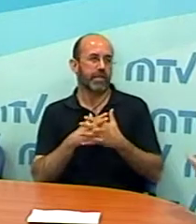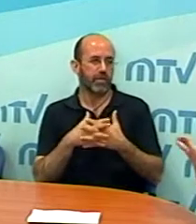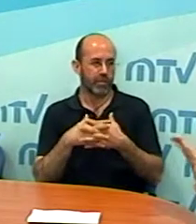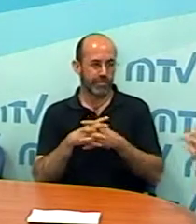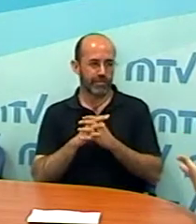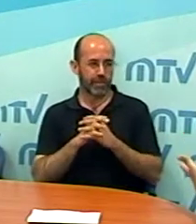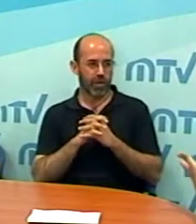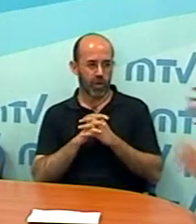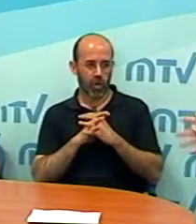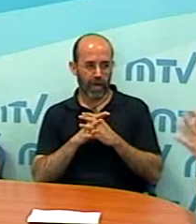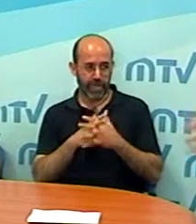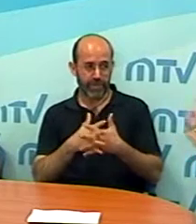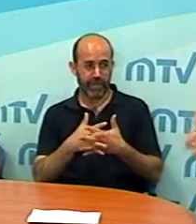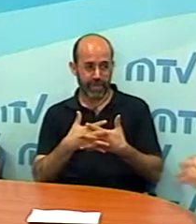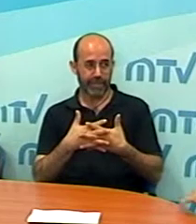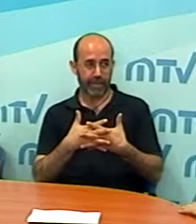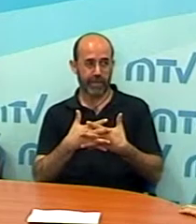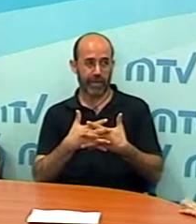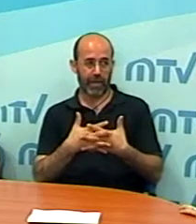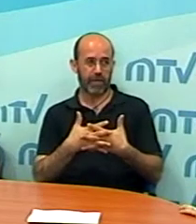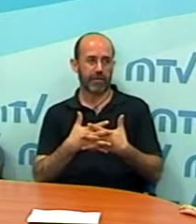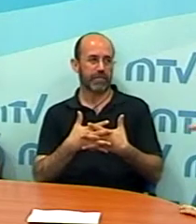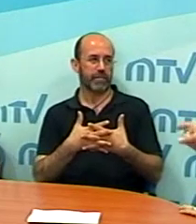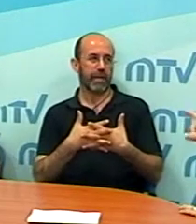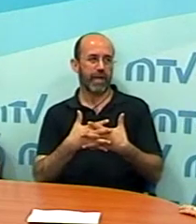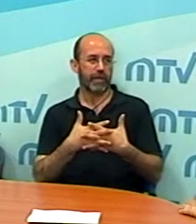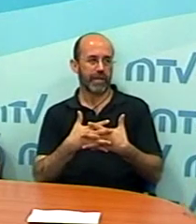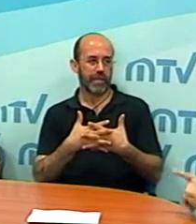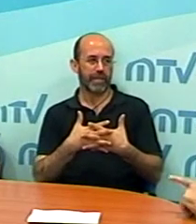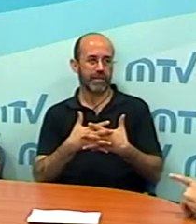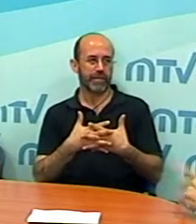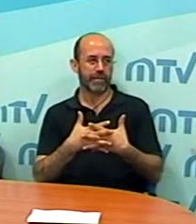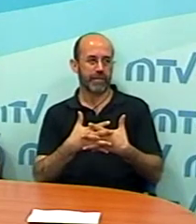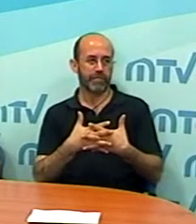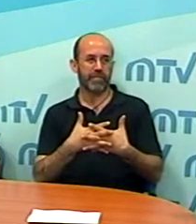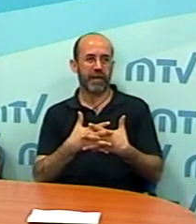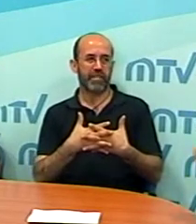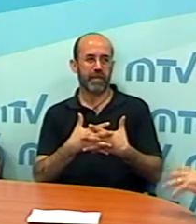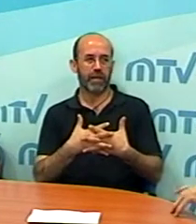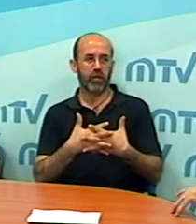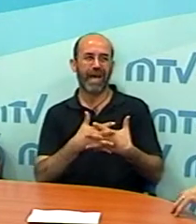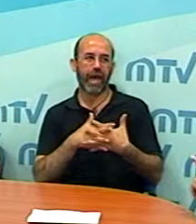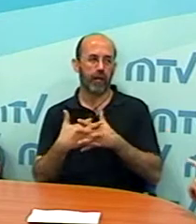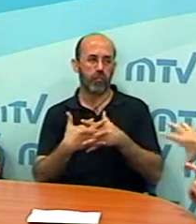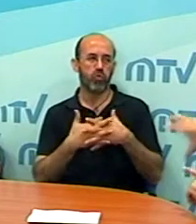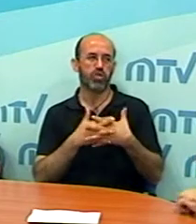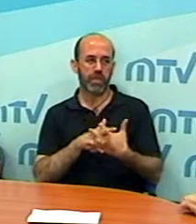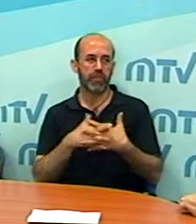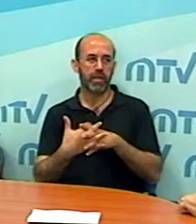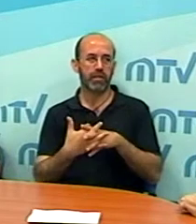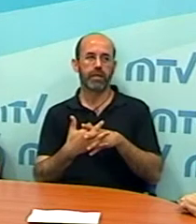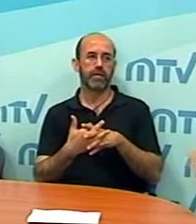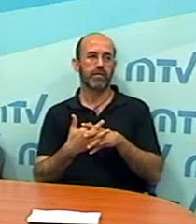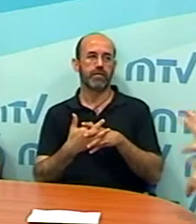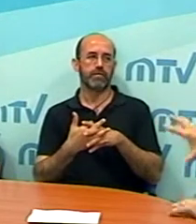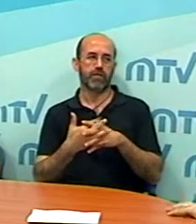que no entiendo, ¿no? El intérprete que está ahí, hay palabras que me hace un ejemplo, un